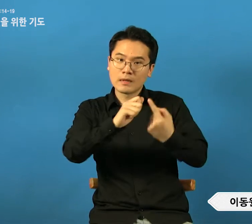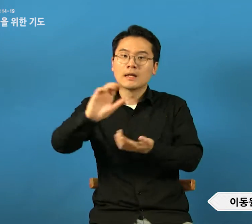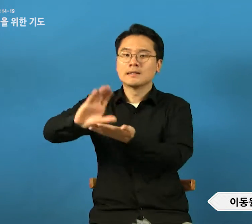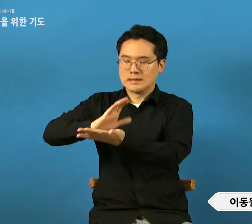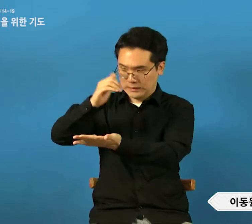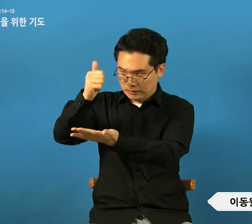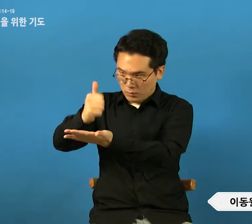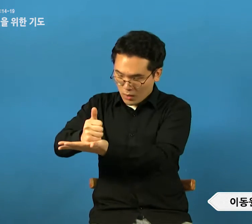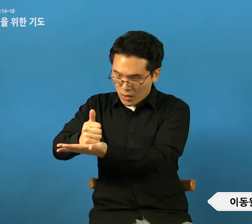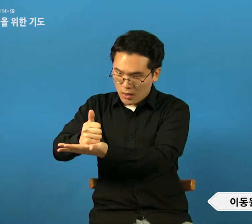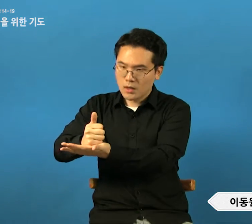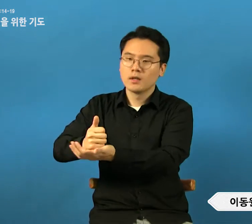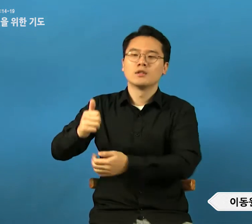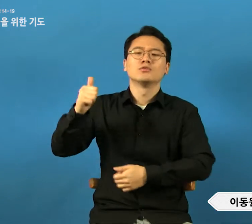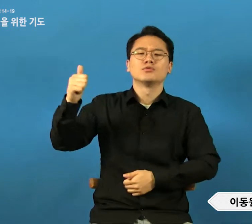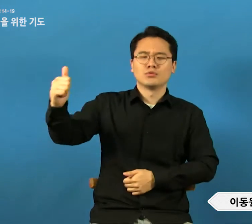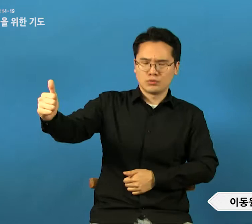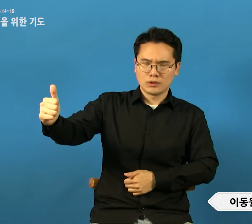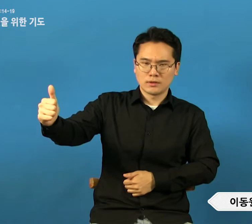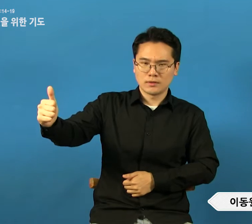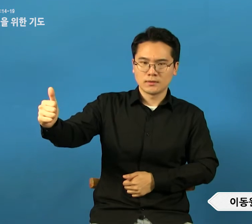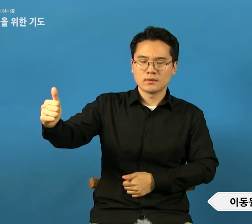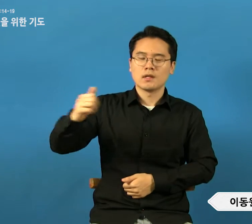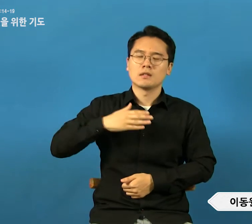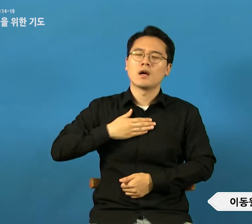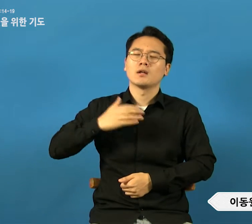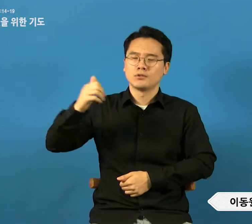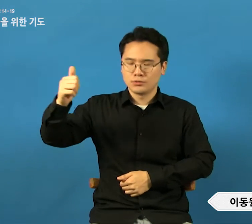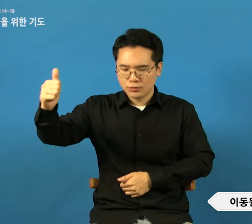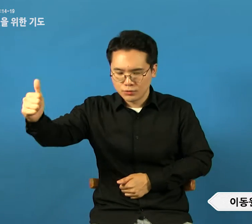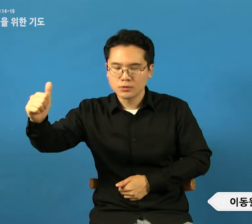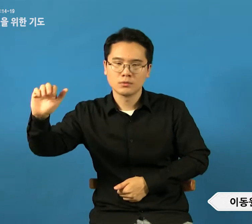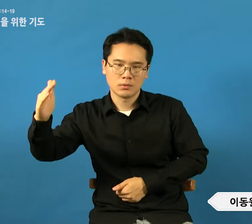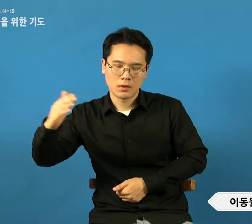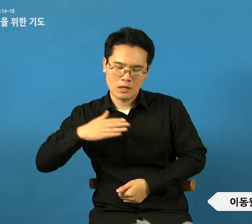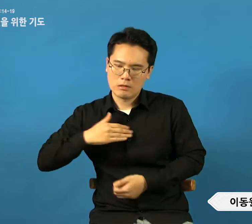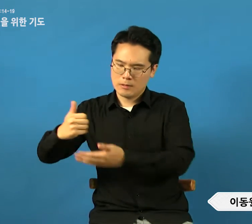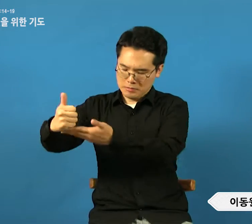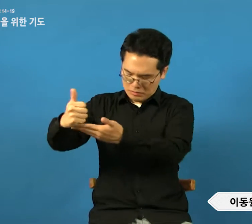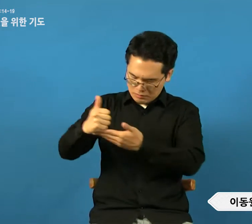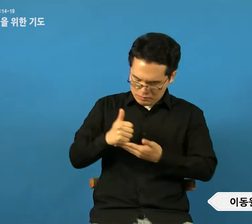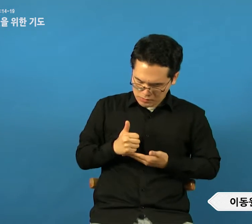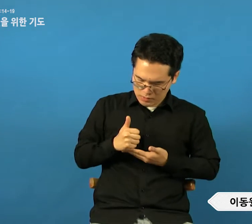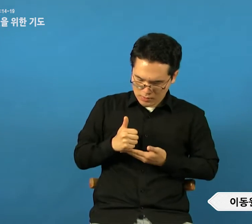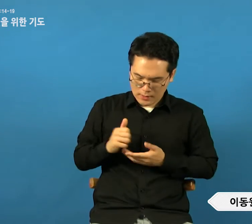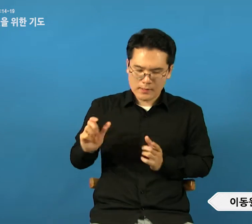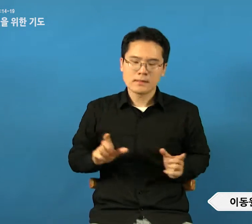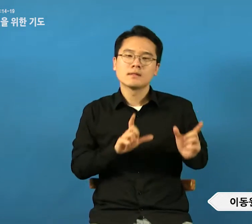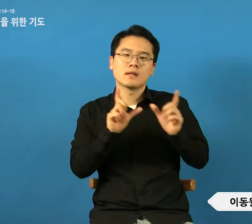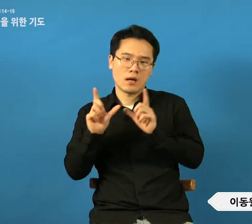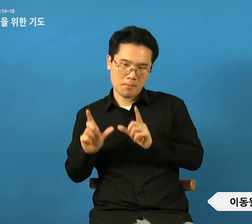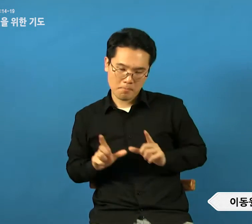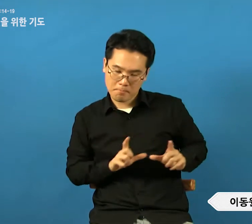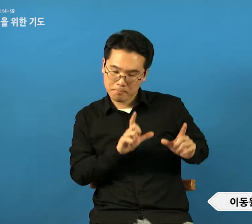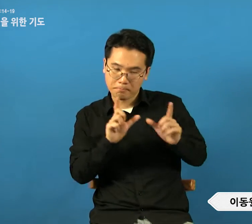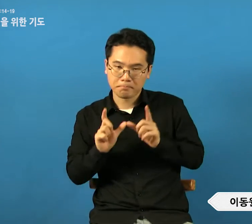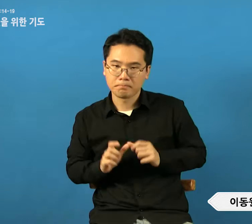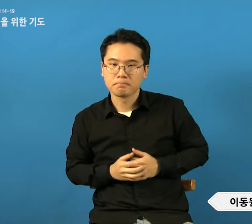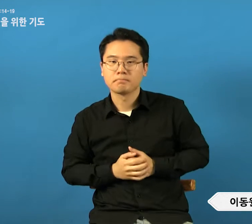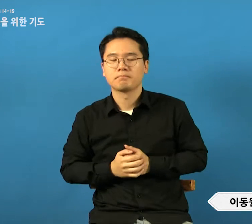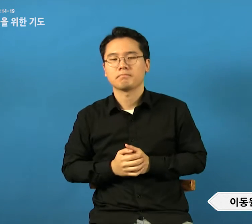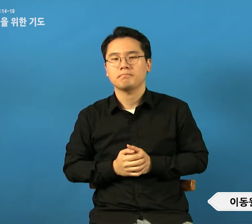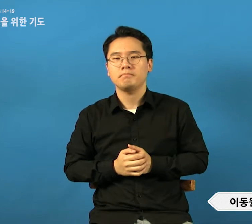된 마음의 사람, 이게 건강한 사람이에요. 그리스도께서 주인된 마음의 사람입니다. 자,